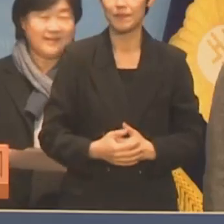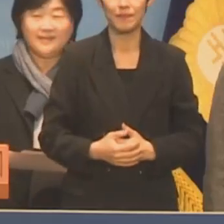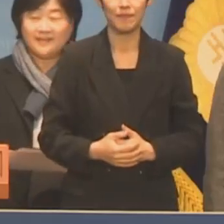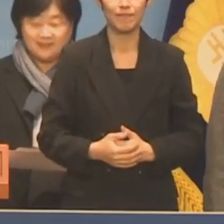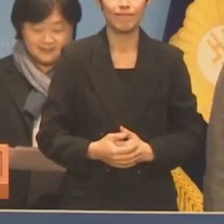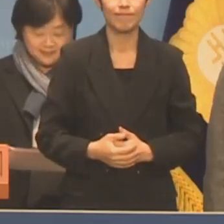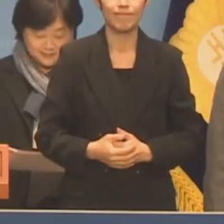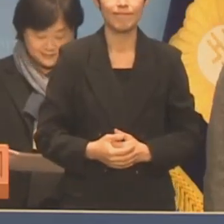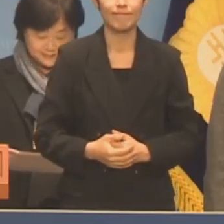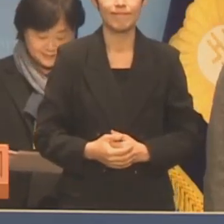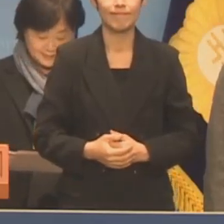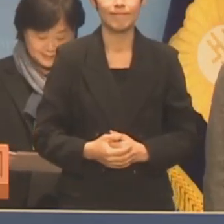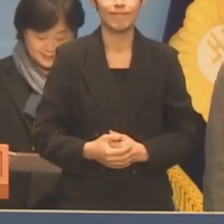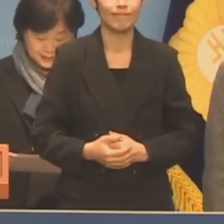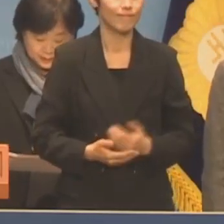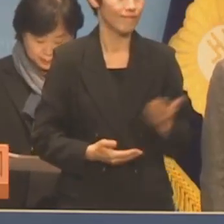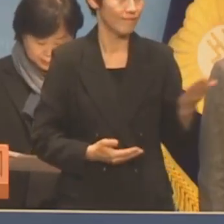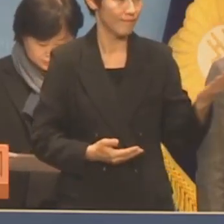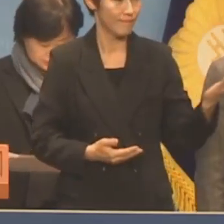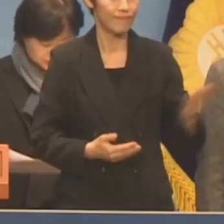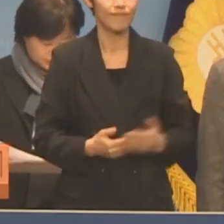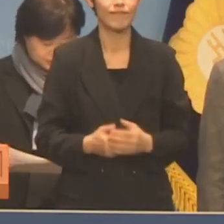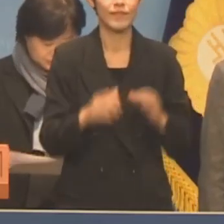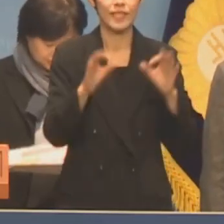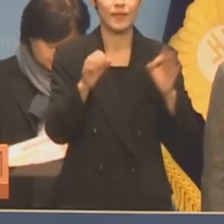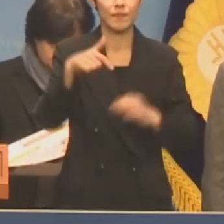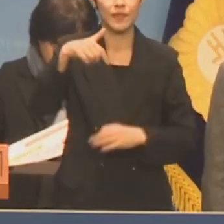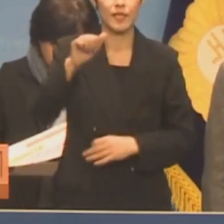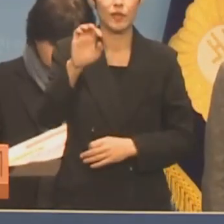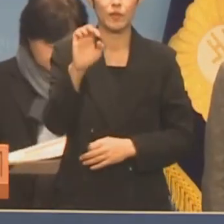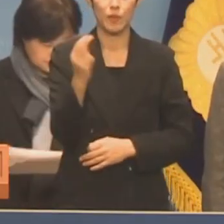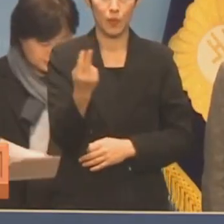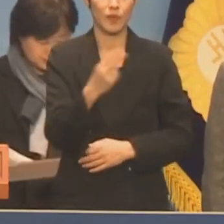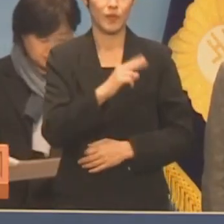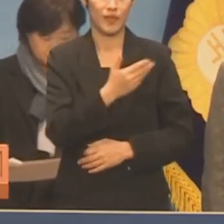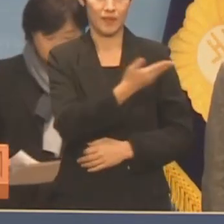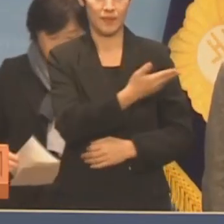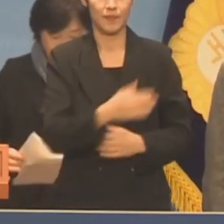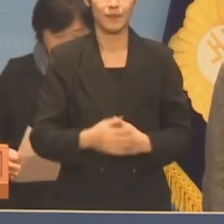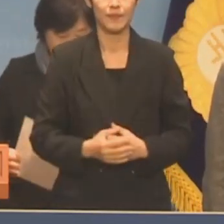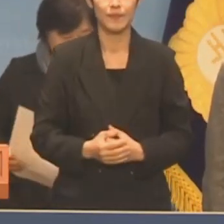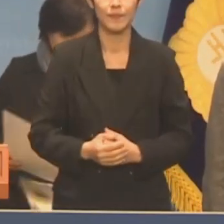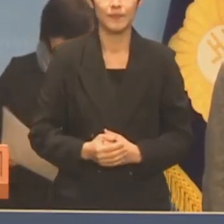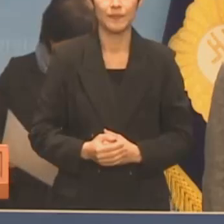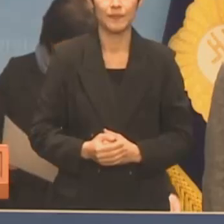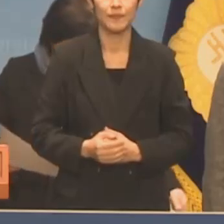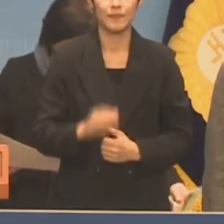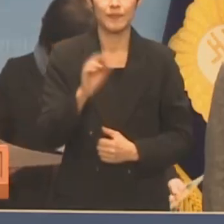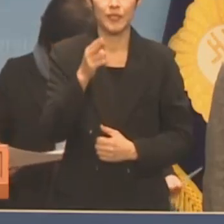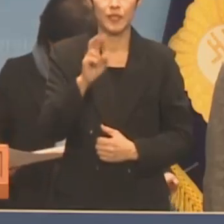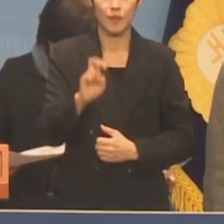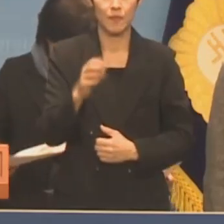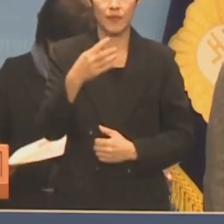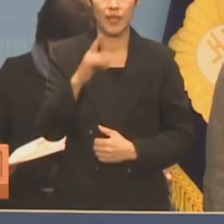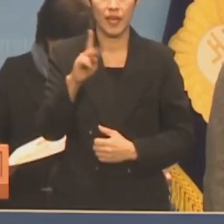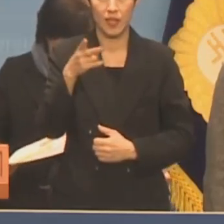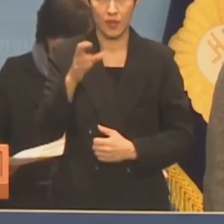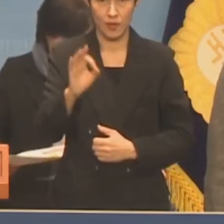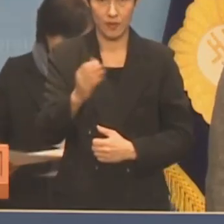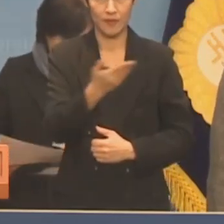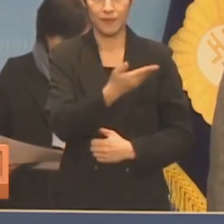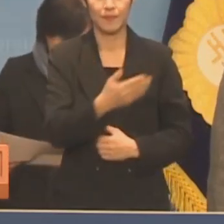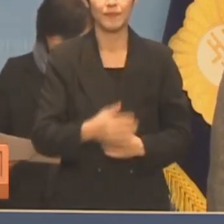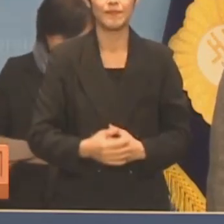네, 그리고 왼쪽부터 소개드리겠습니다. 김기표 의원님 참석하셨습니다. 네, 염태영 의원님 참석하셨습니다.